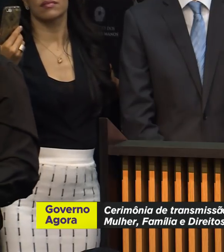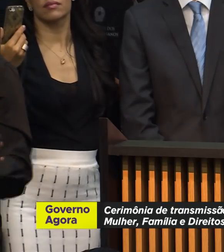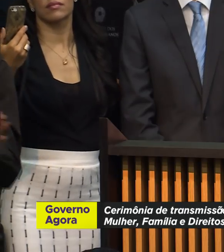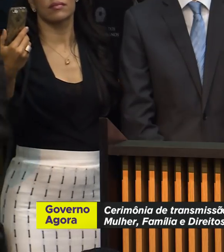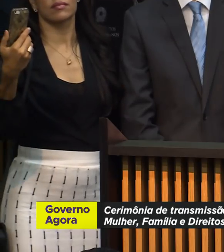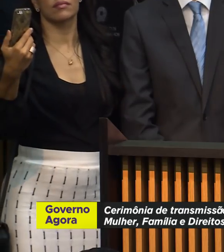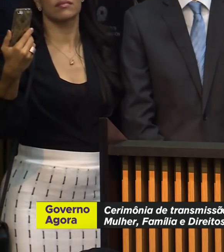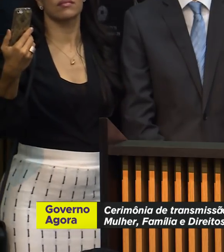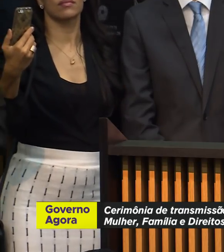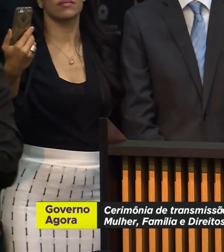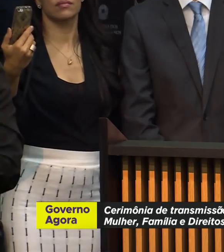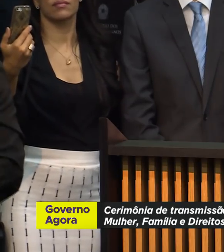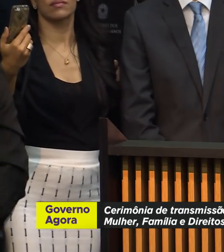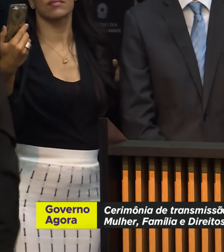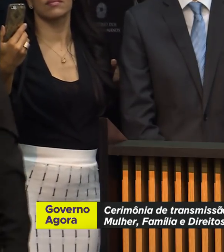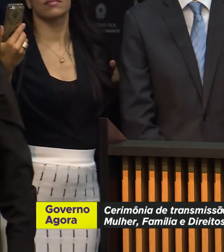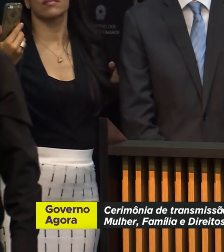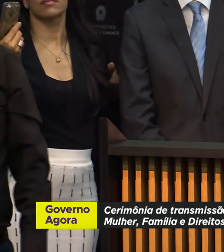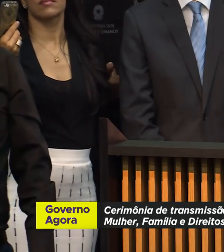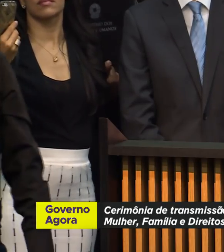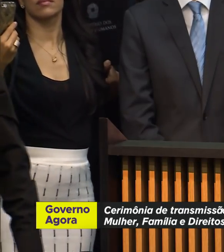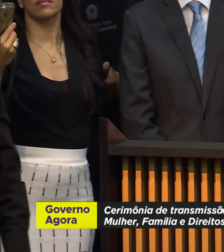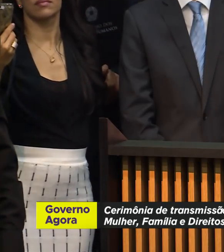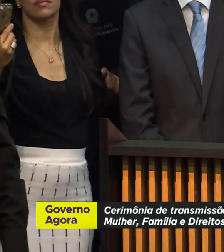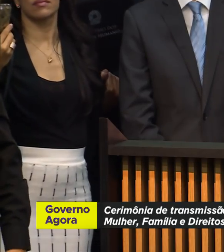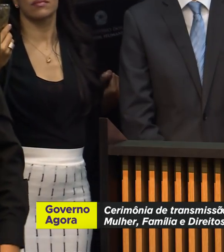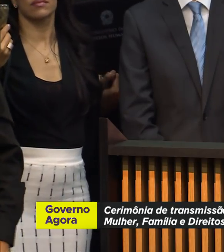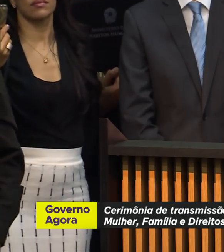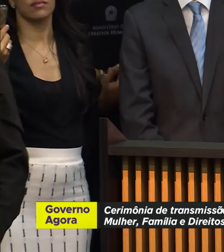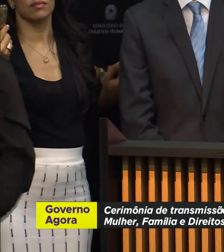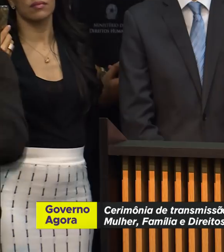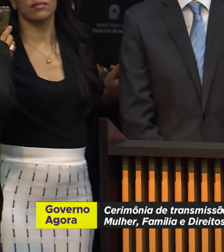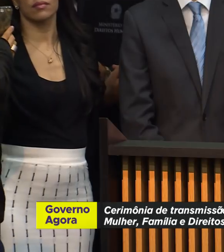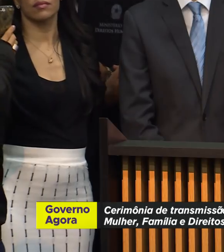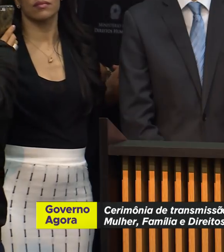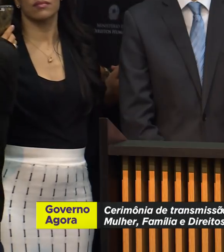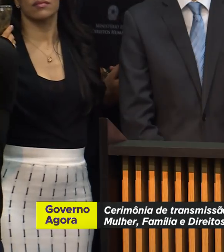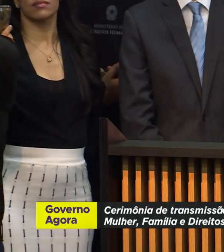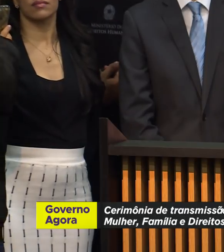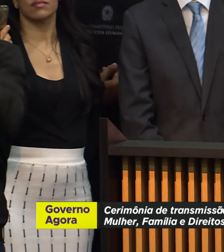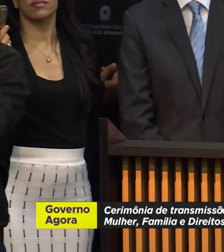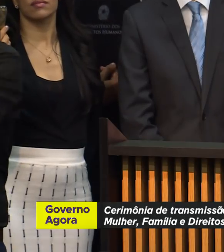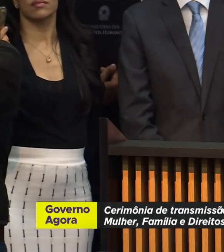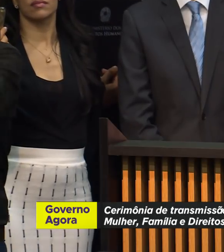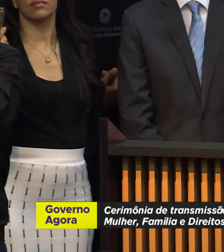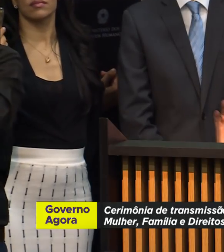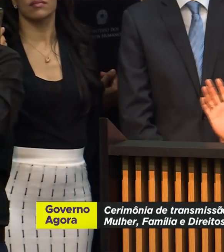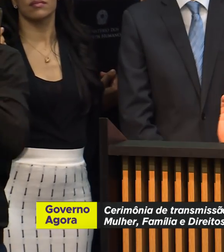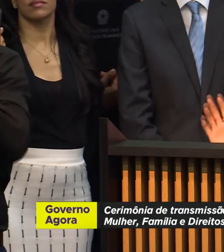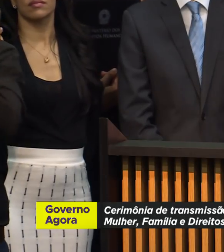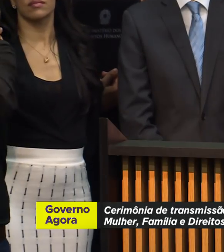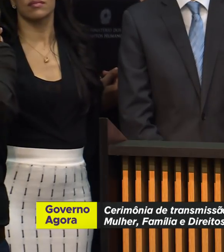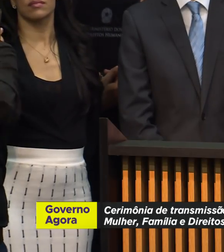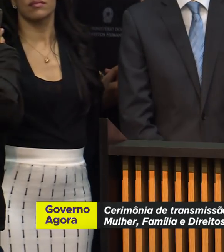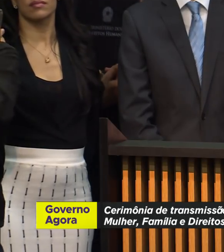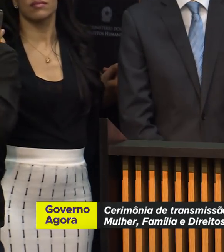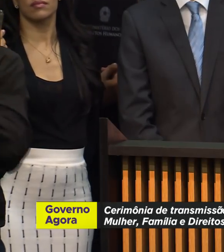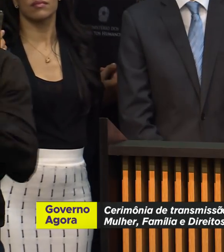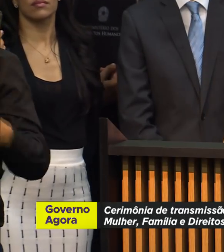São 305 povos. Não são todos os povos que ainda matam suas crianças.